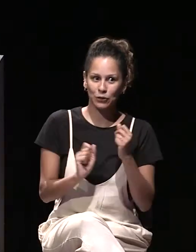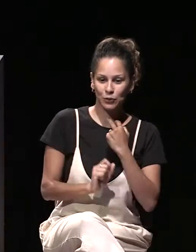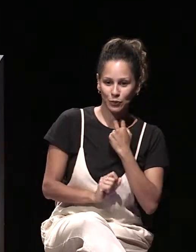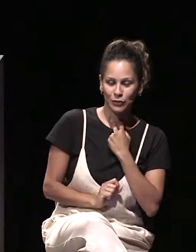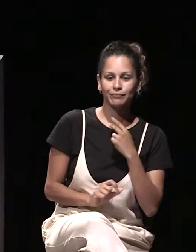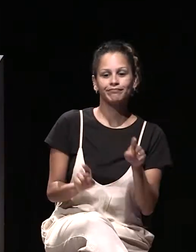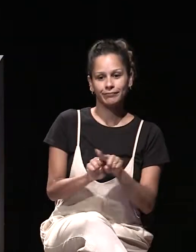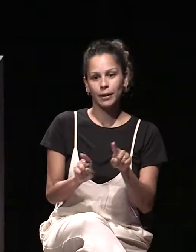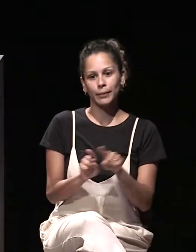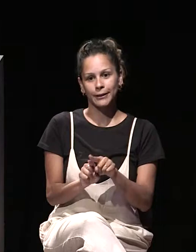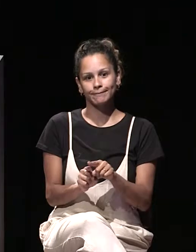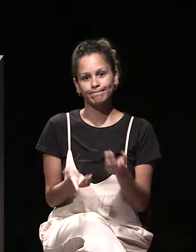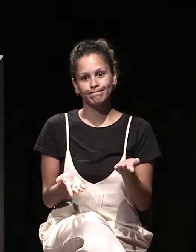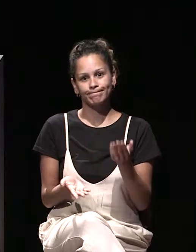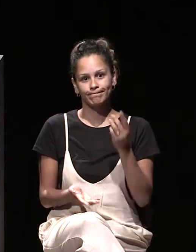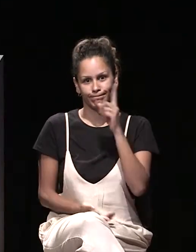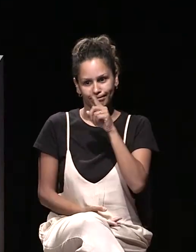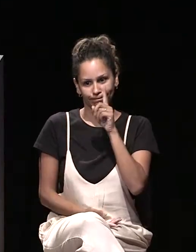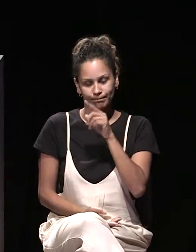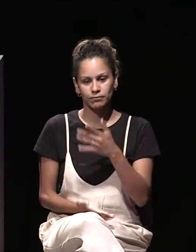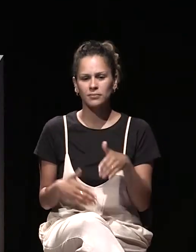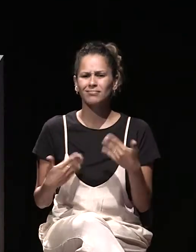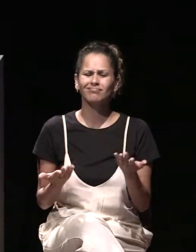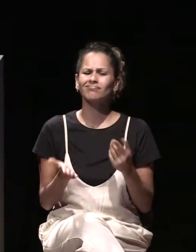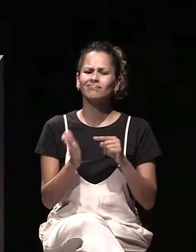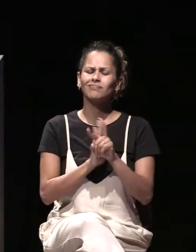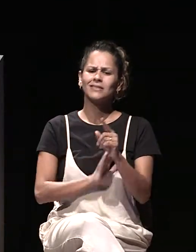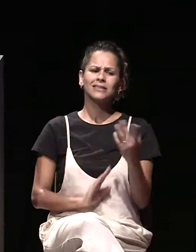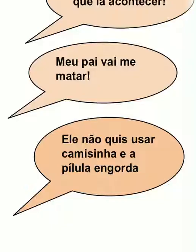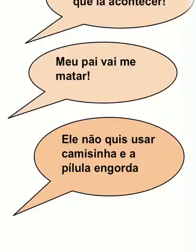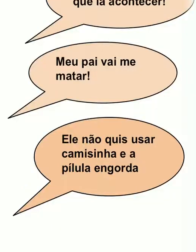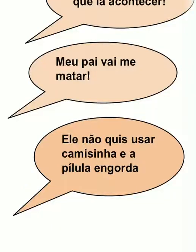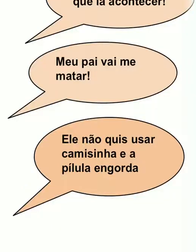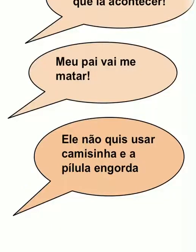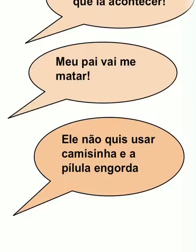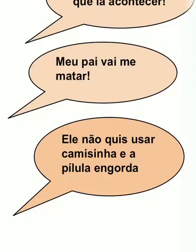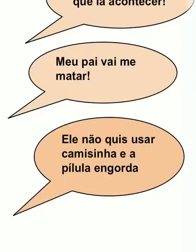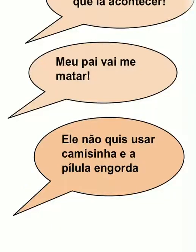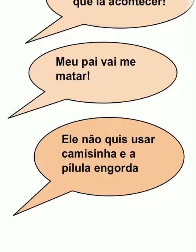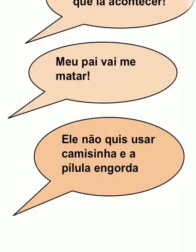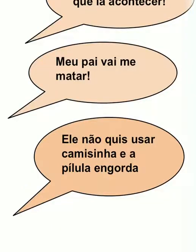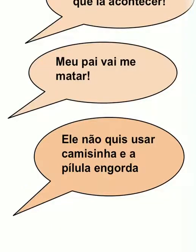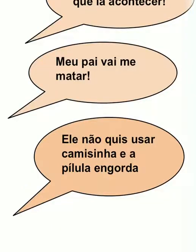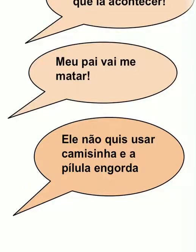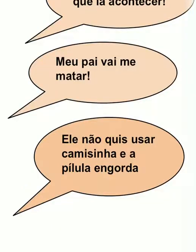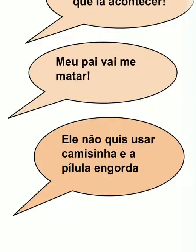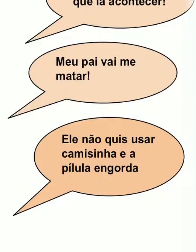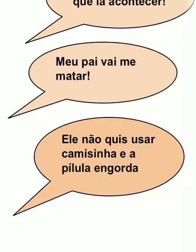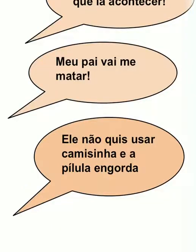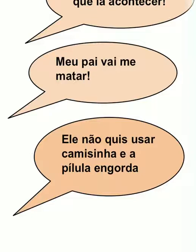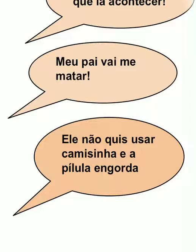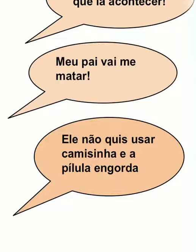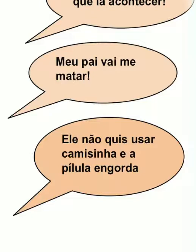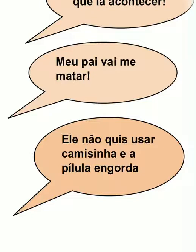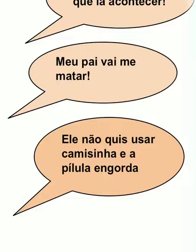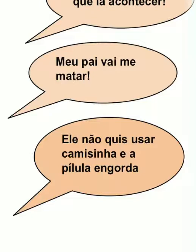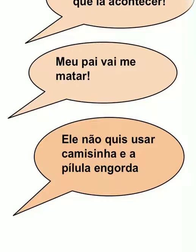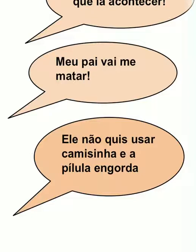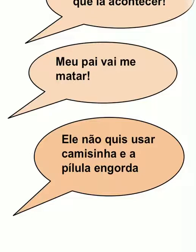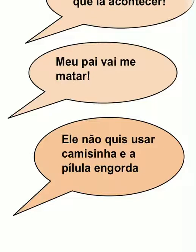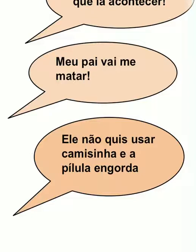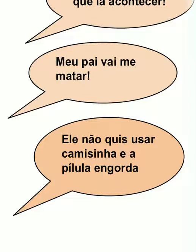Então, aí vem a pergunta, por que engravida nas adolescentes? Aí eu coloco os adolescentes, porque o adolescente também engravida, mas o